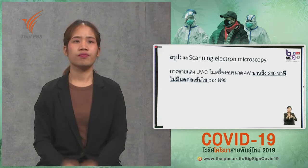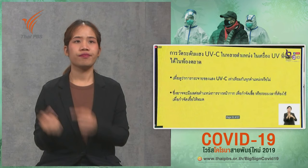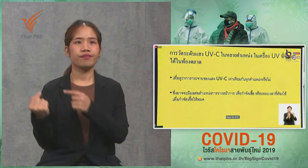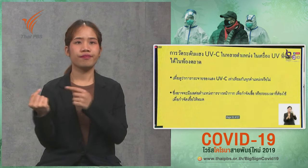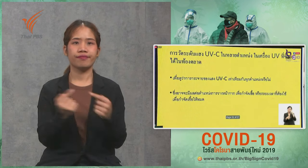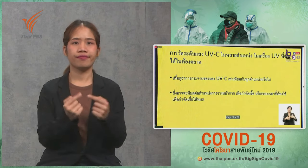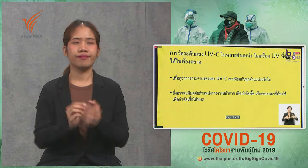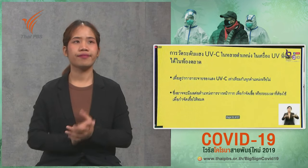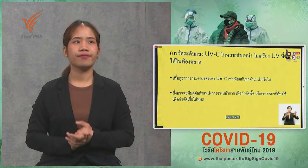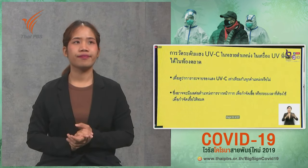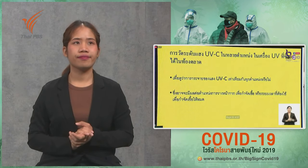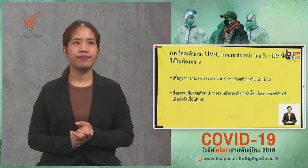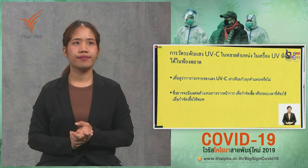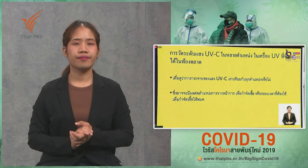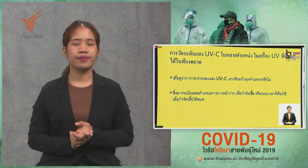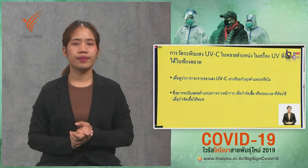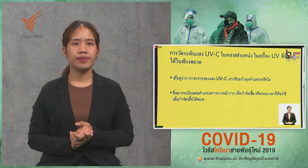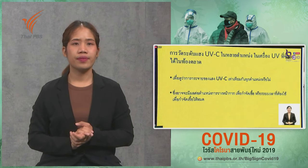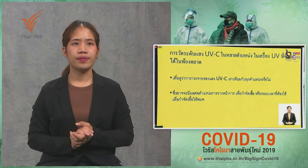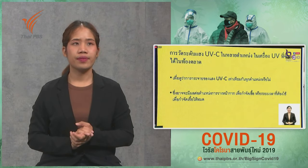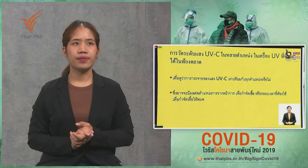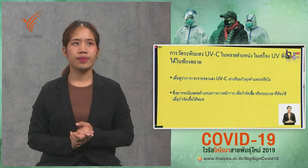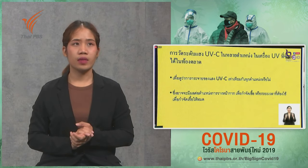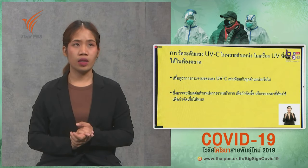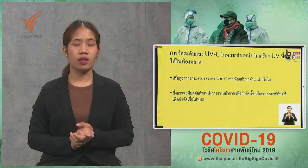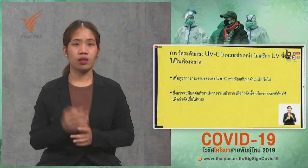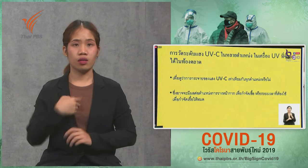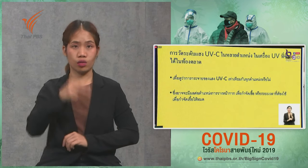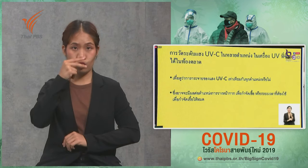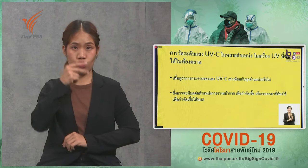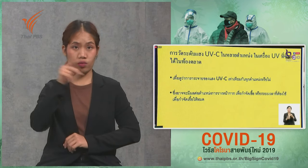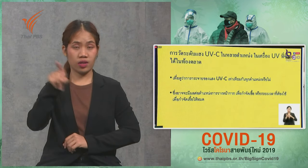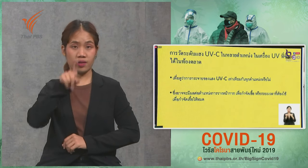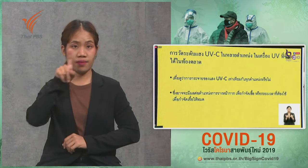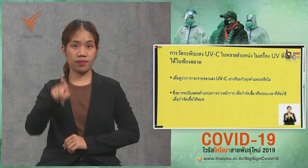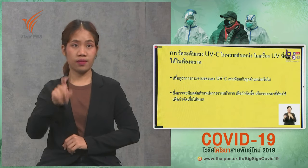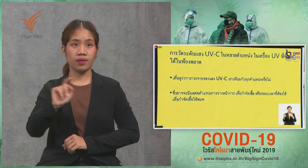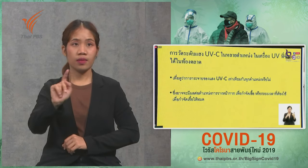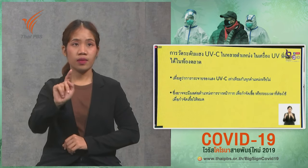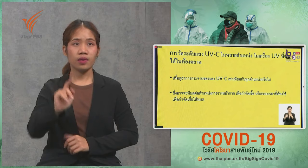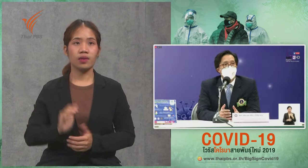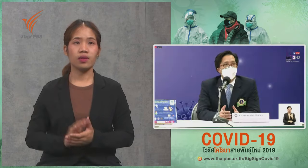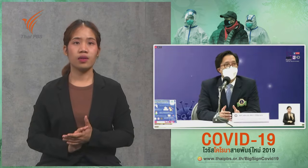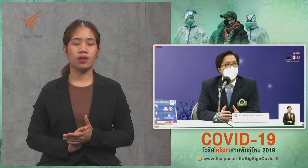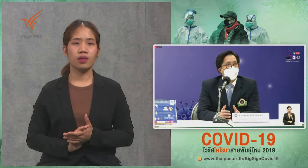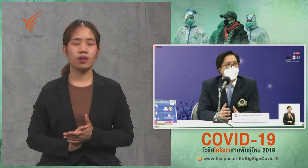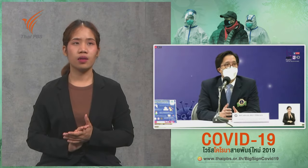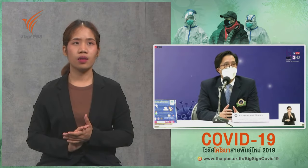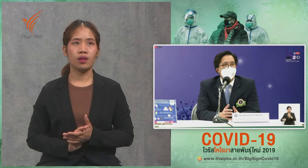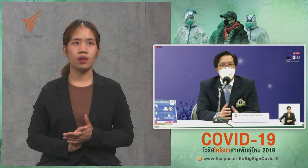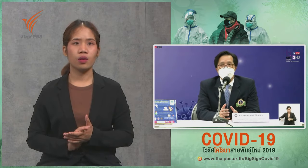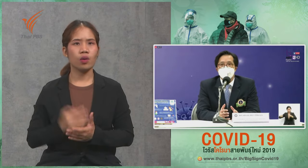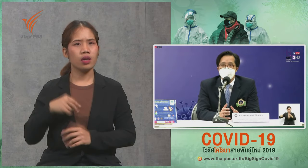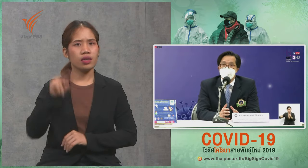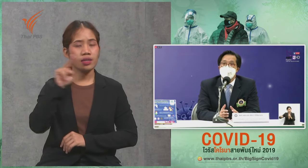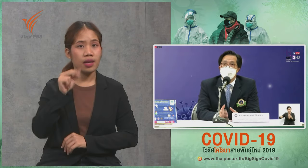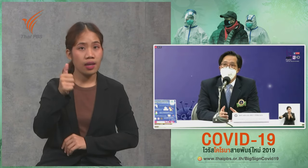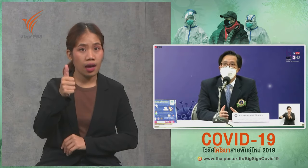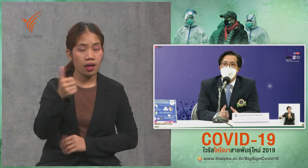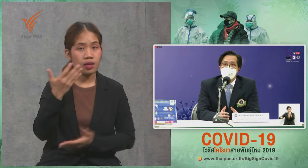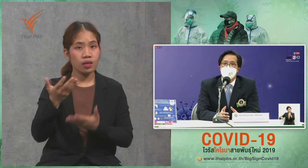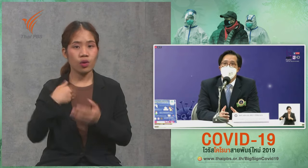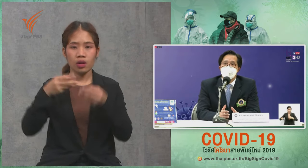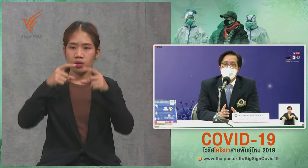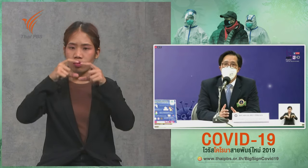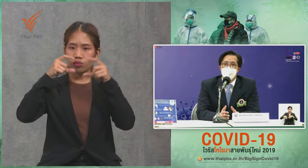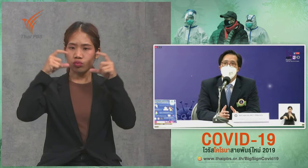ต่อครับนะอีกอันที่เราดูนะครับเพราะมีคำถามตามมาเนี่ยคือว่าหม้อไหนใช้ได้วางตรงไหนหรืออะไรยัง